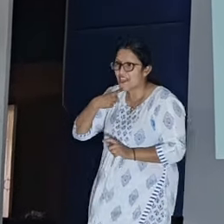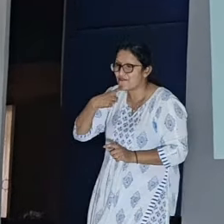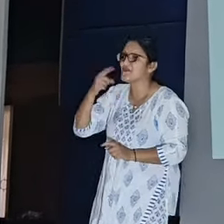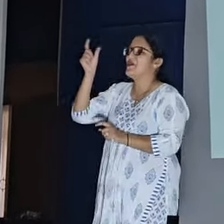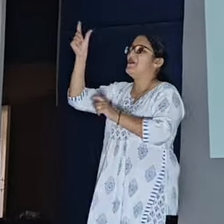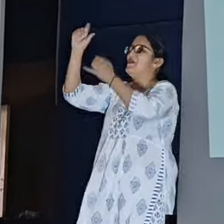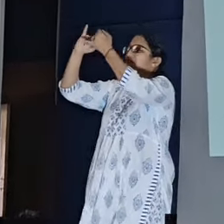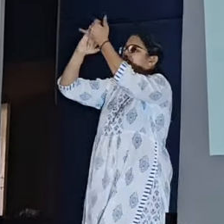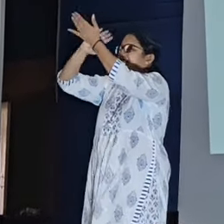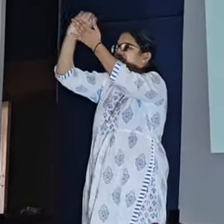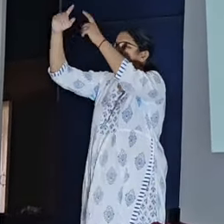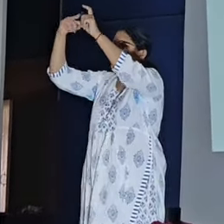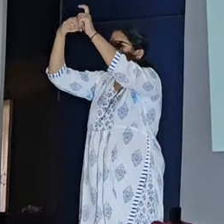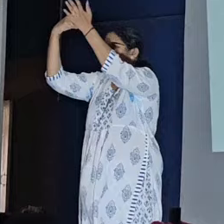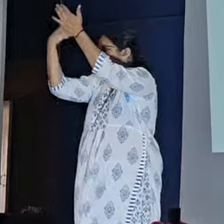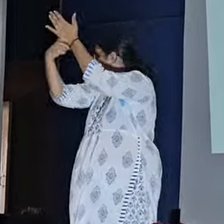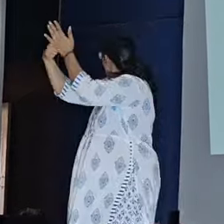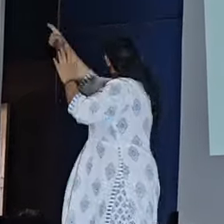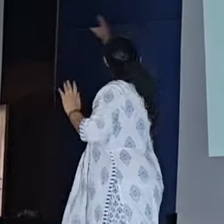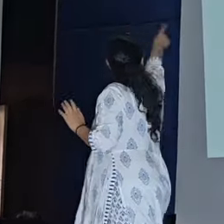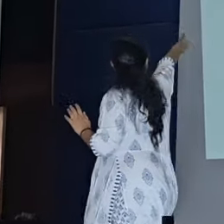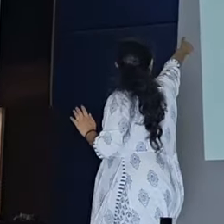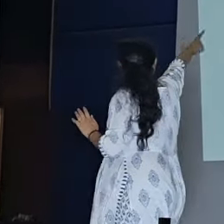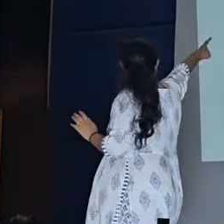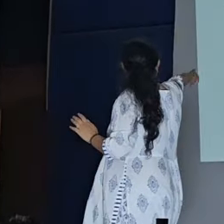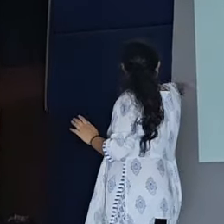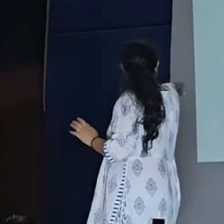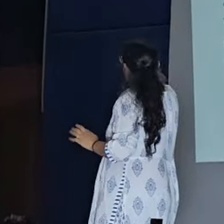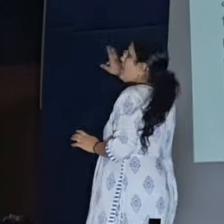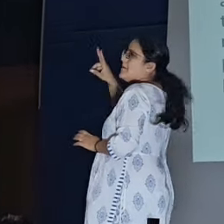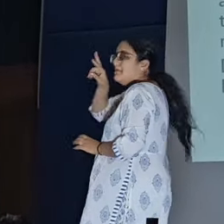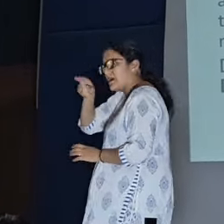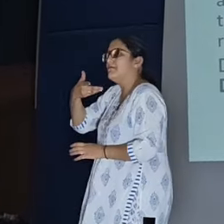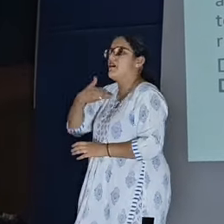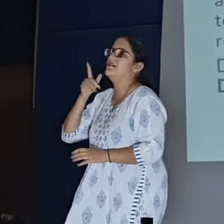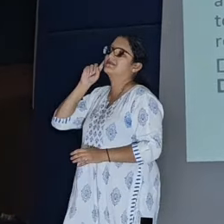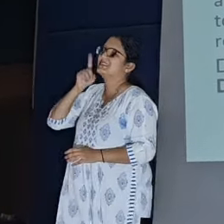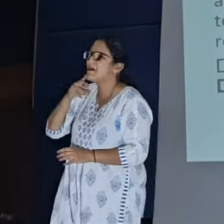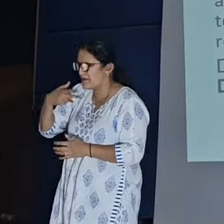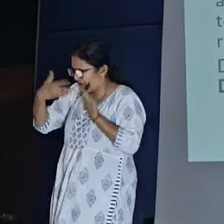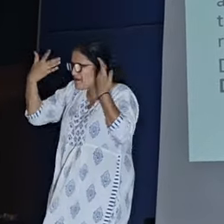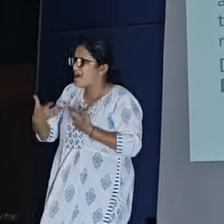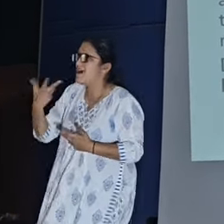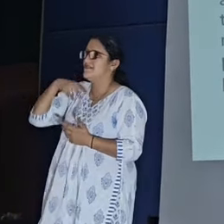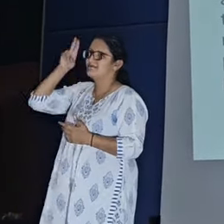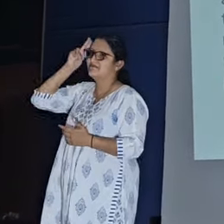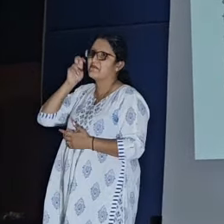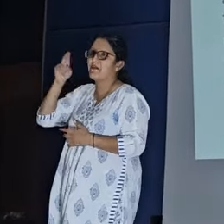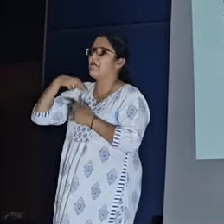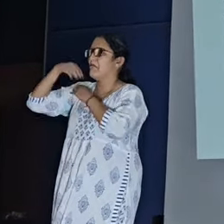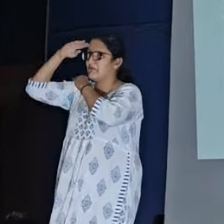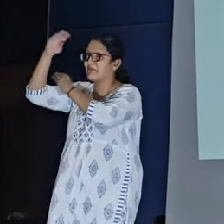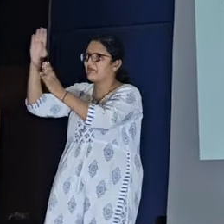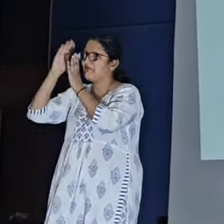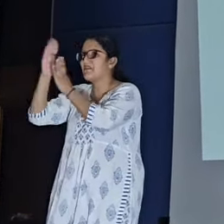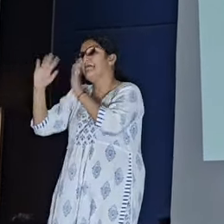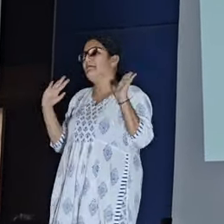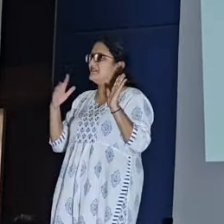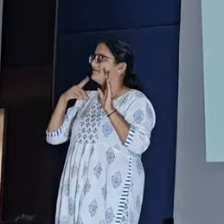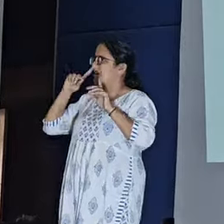जिनको सुनाई भी कम दे रहा है, और यहाँ पे आप देख पा रहे हैं अशर भी है जैसे कि, तो मैं आपको बताना चाहूंगी कि मैं जैसे कि एक डेफ पर्सन हूँ और मैं एक